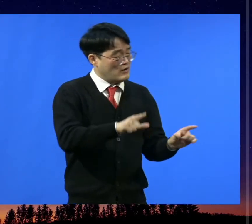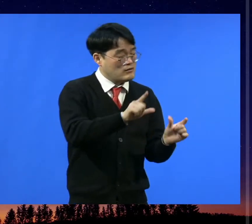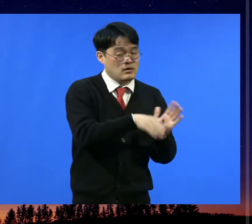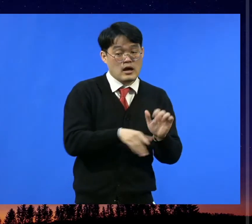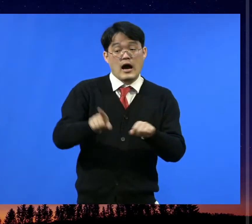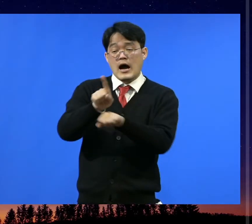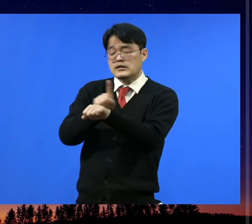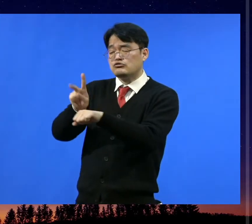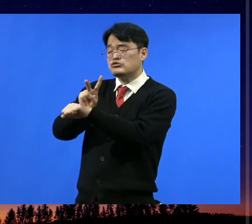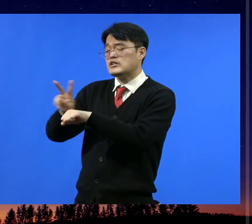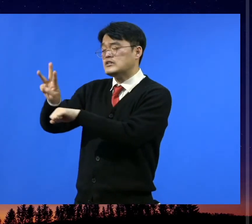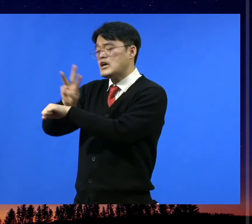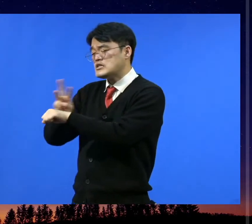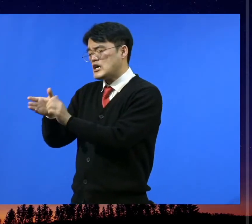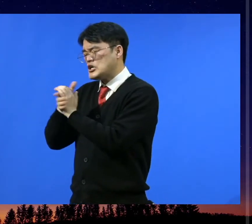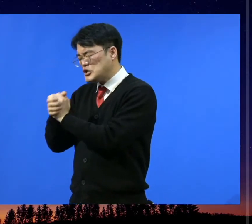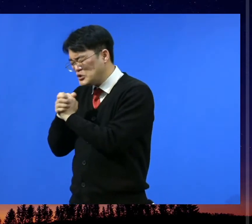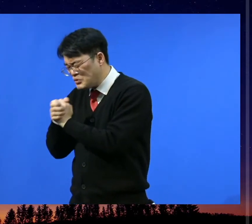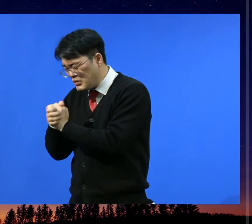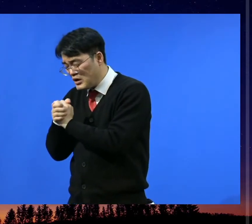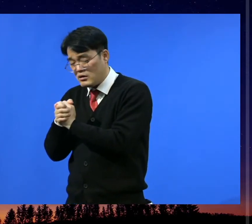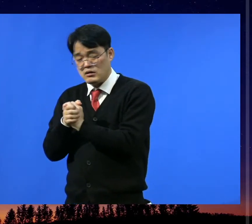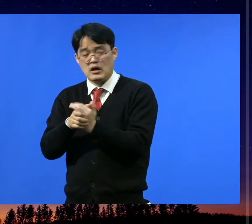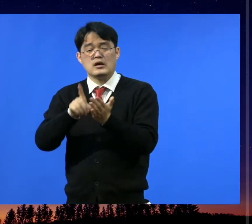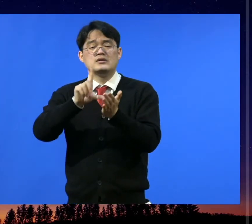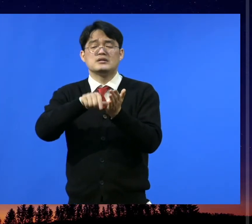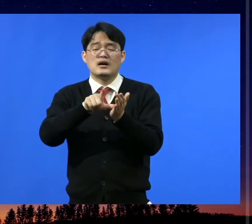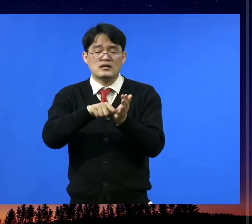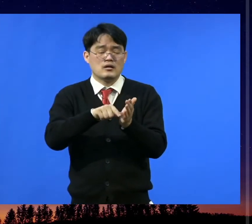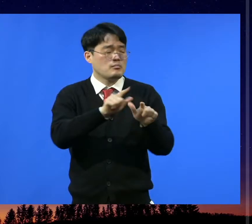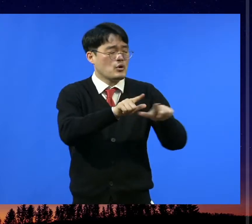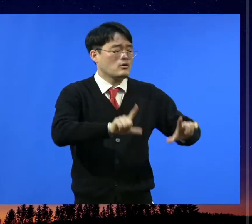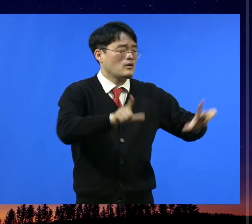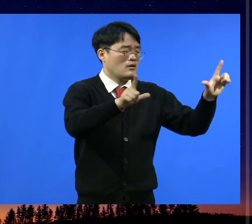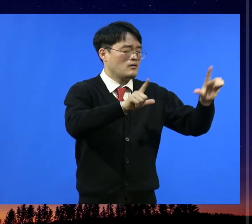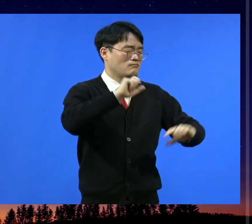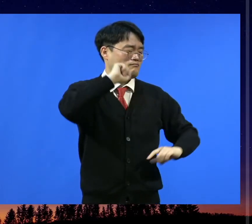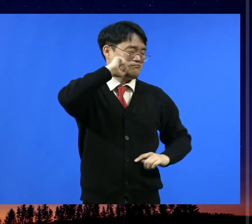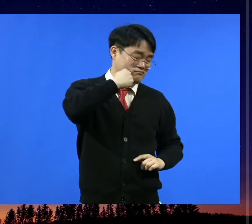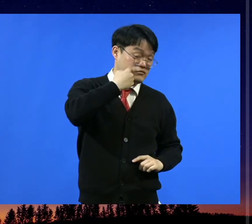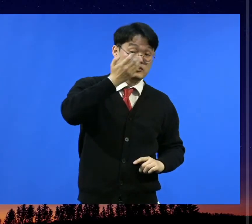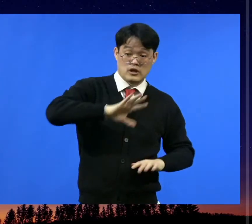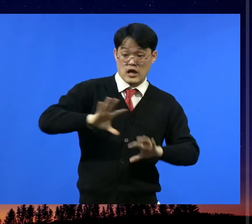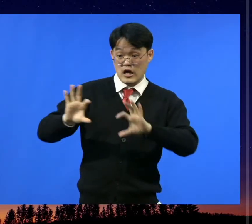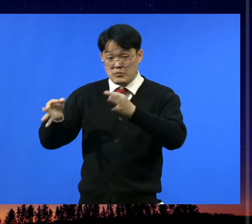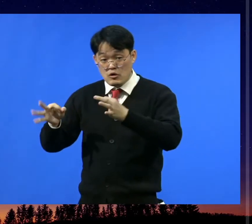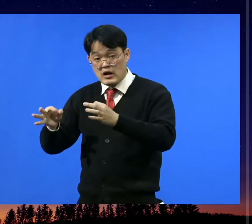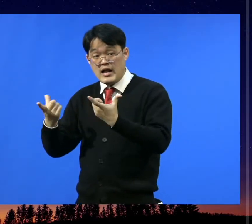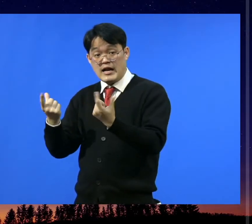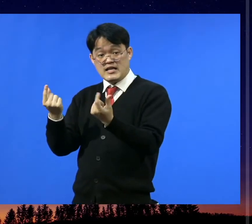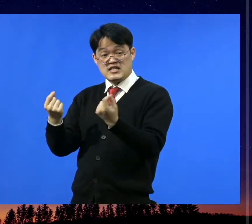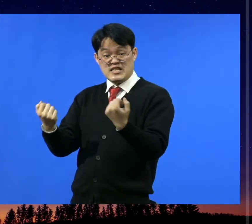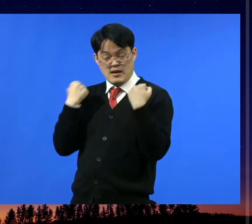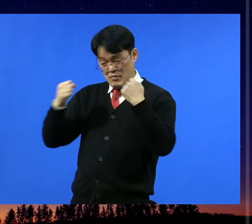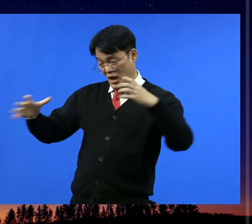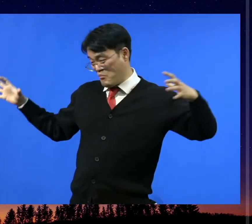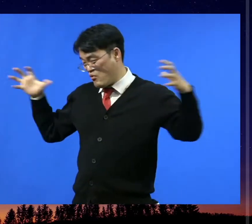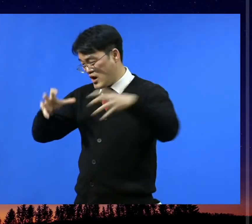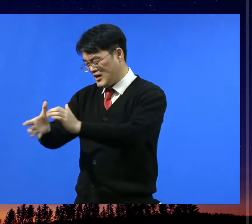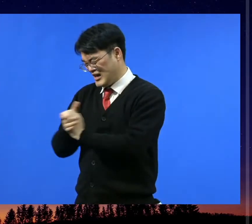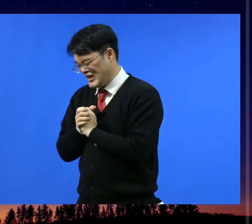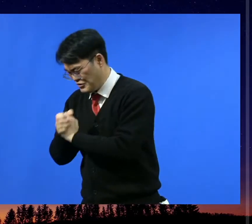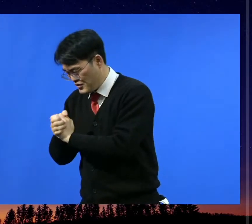3시간을 기도할 수 있는 시간을 어디에서 확보해요? 그런데 오늘 이런 금요일 날 같이 기도하는 사람들이 모여서 기도하니까 같이 힘이 나고